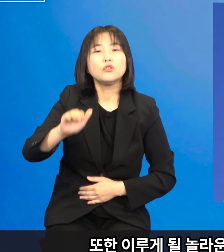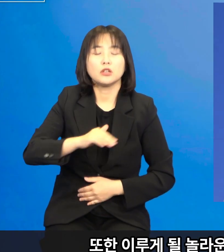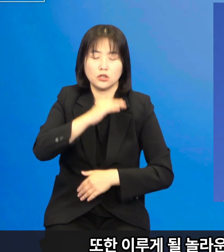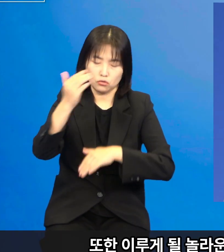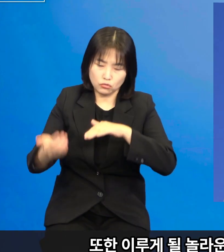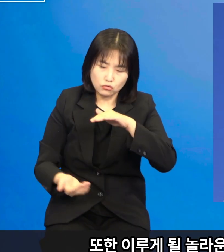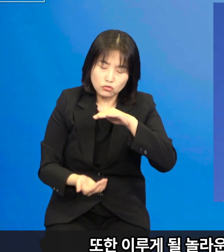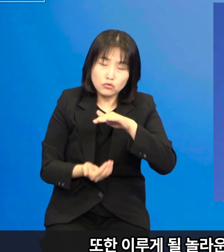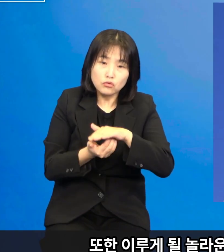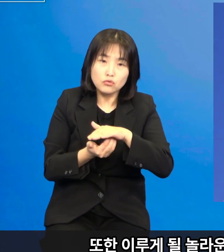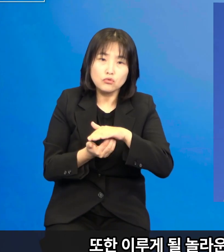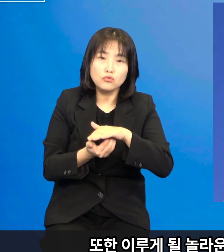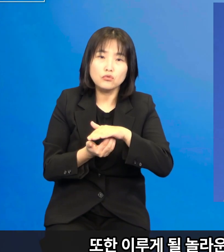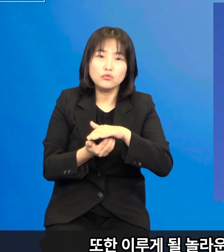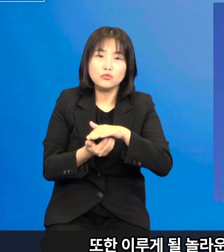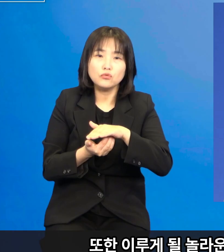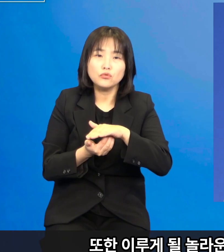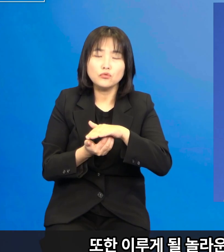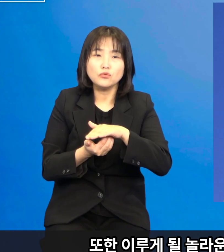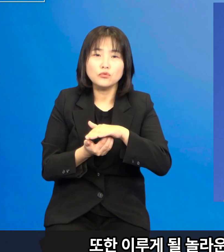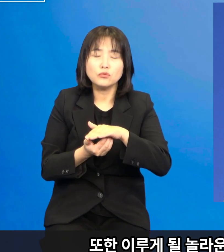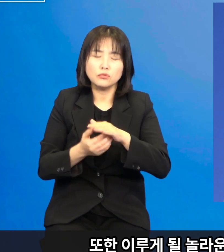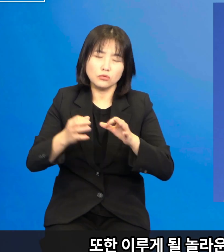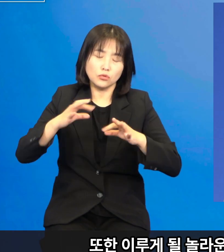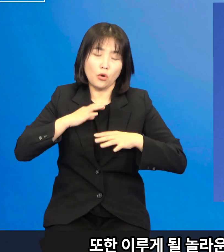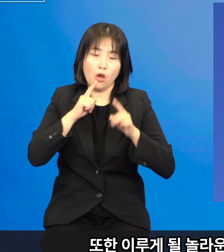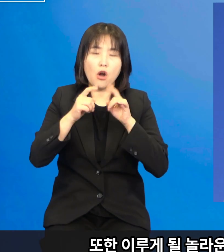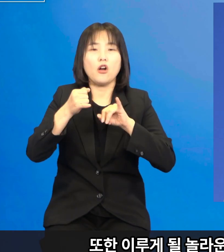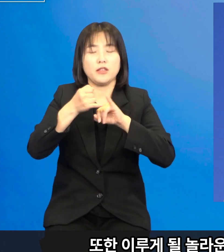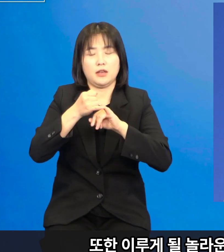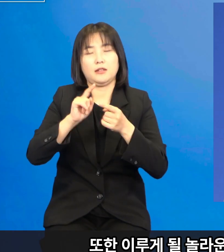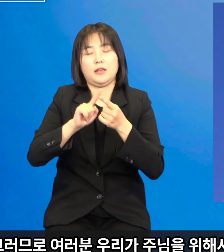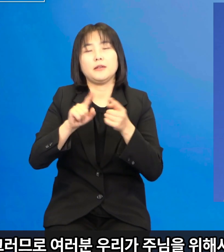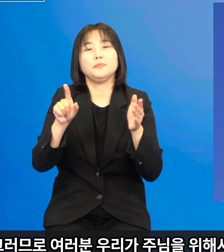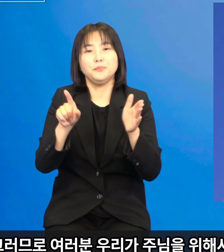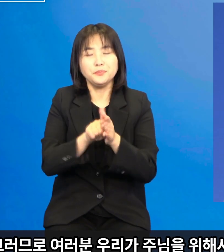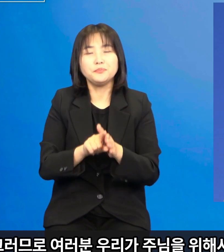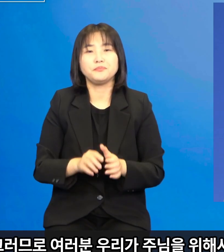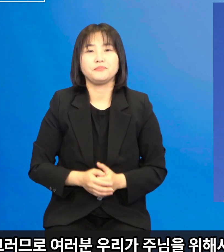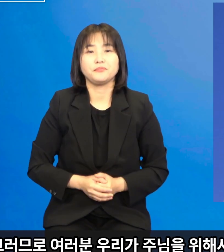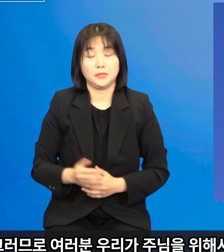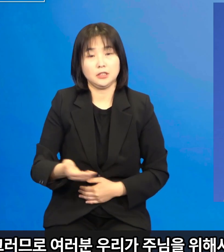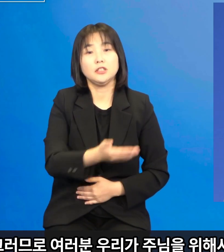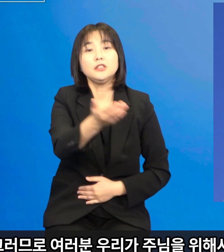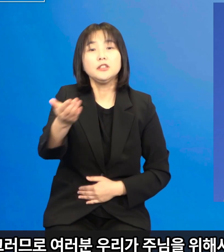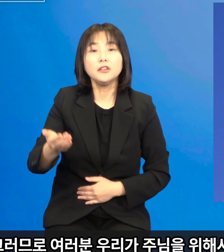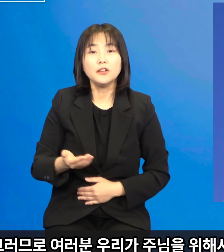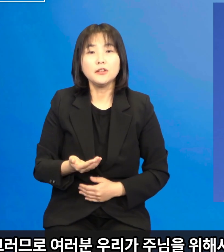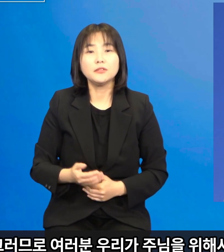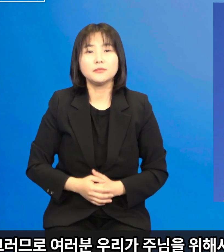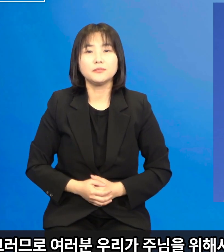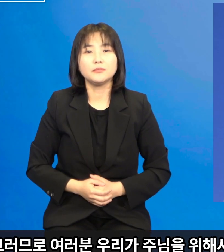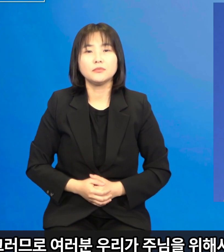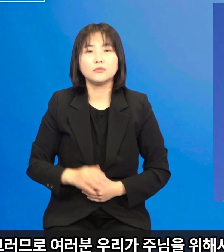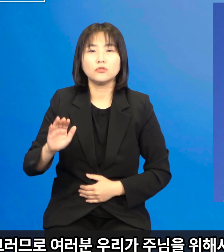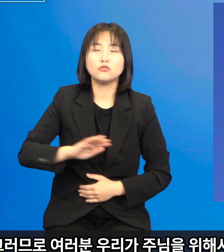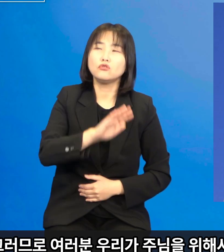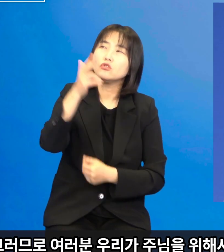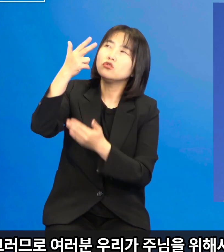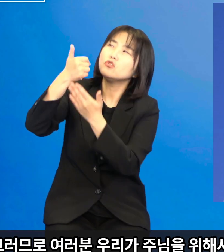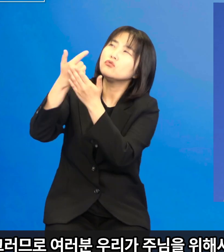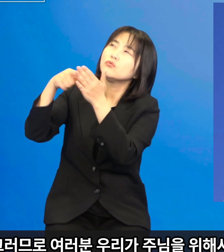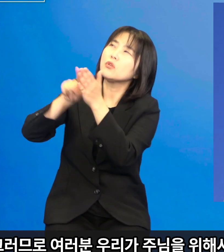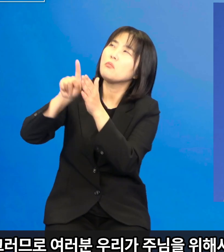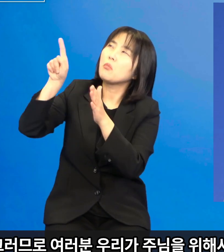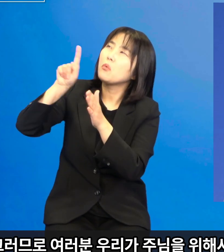또한 이루게 될 놀라운 언약인 줄로 믿습니다. 그러므로 여러분, 우리가 주님을 위해서 뭔가